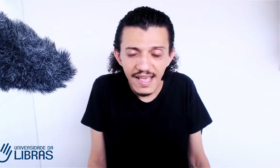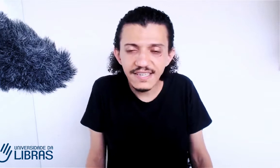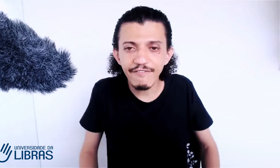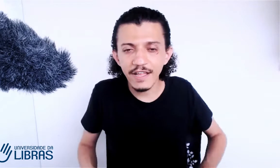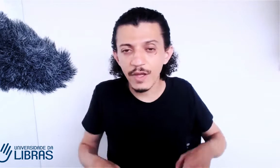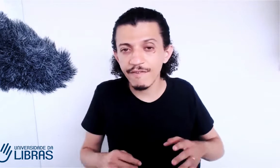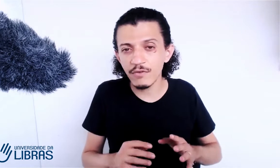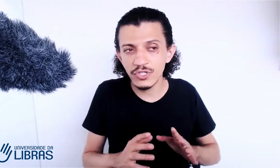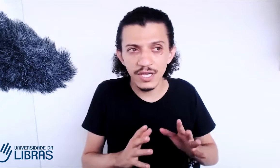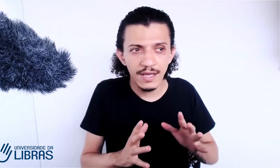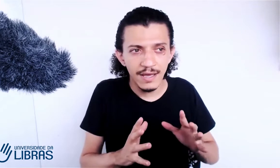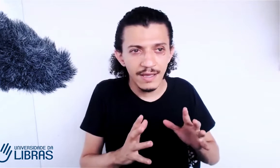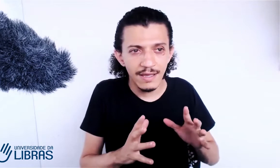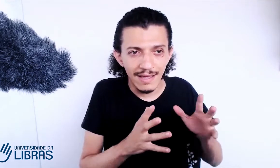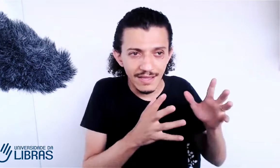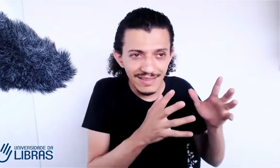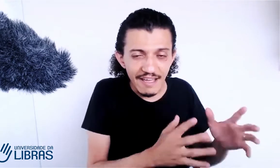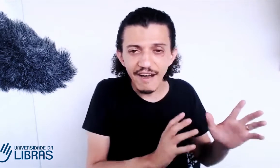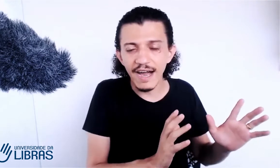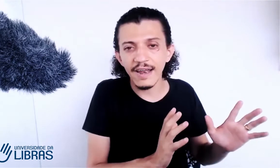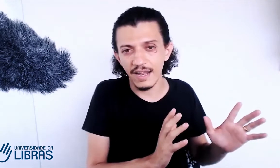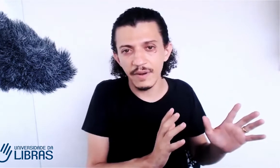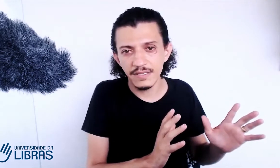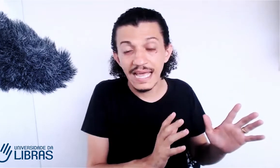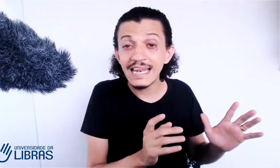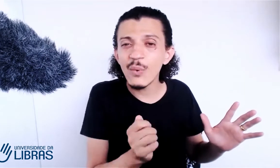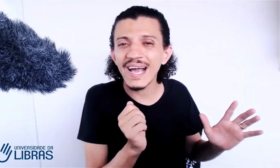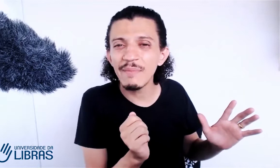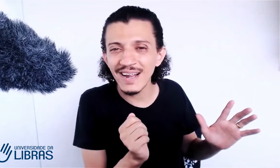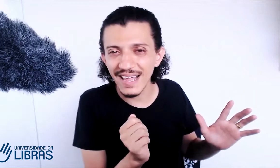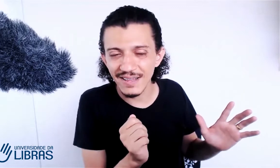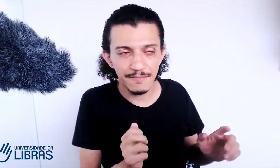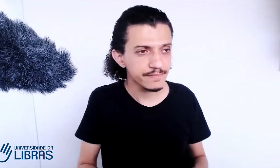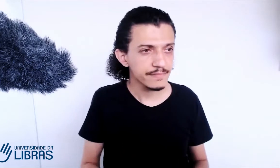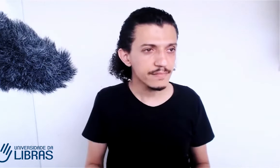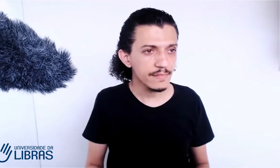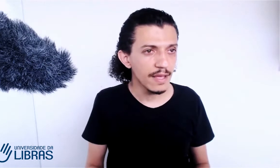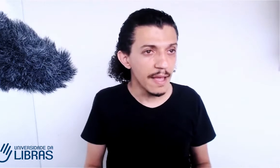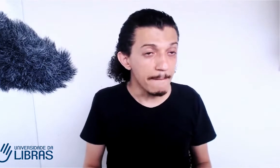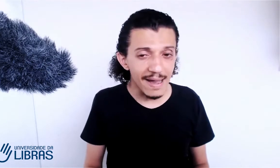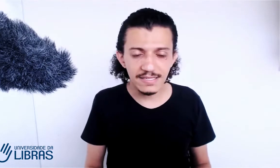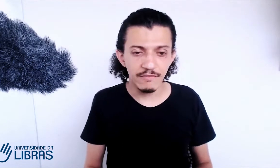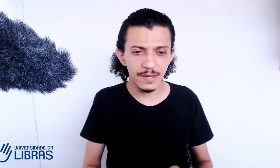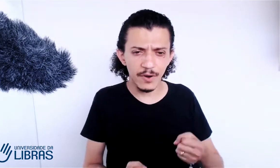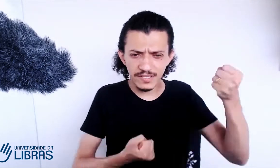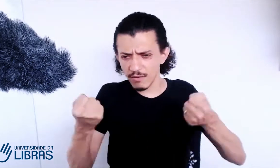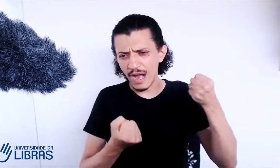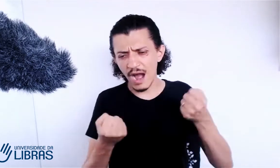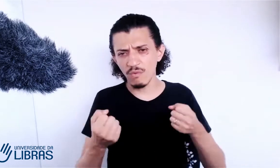Esse efeito é um efeito de devagar na Libras. Ele não é câmera lenta. Mas você pode ter um carro que